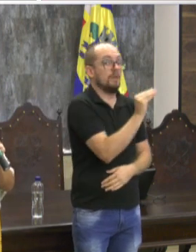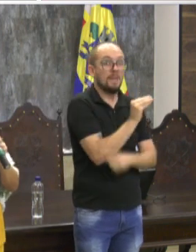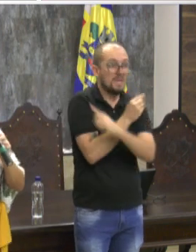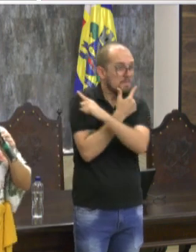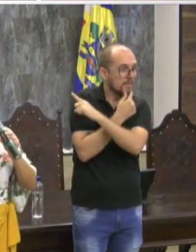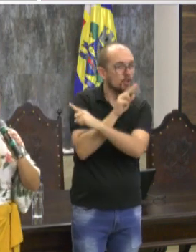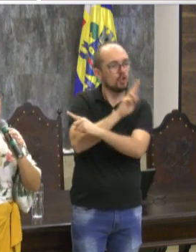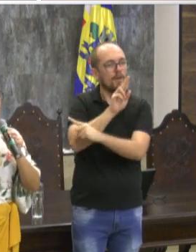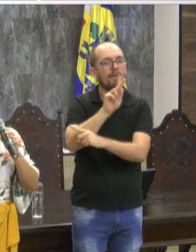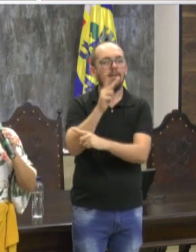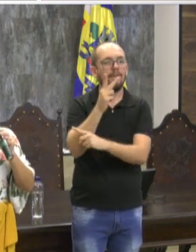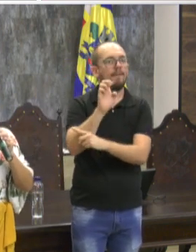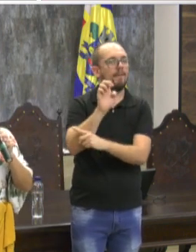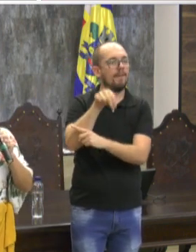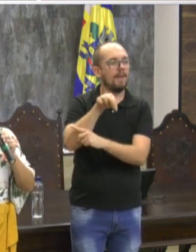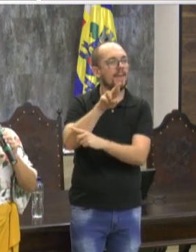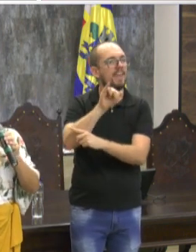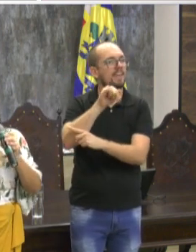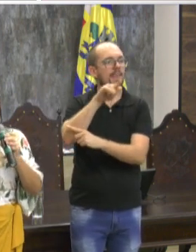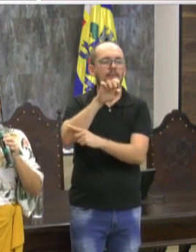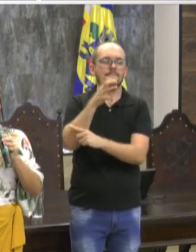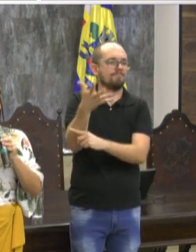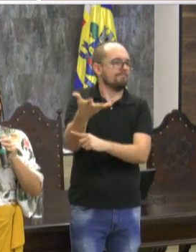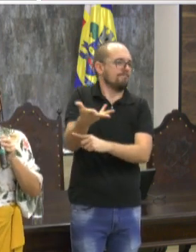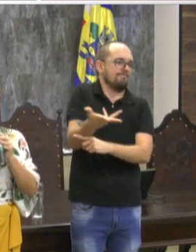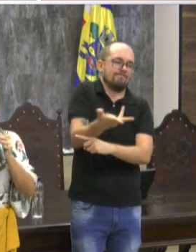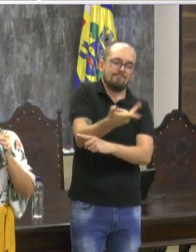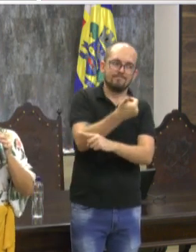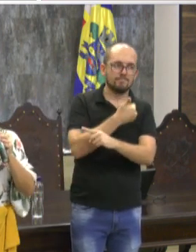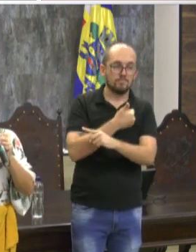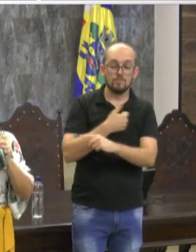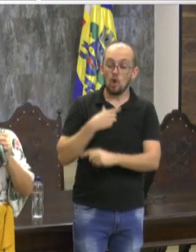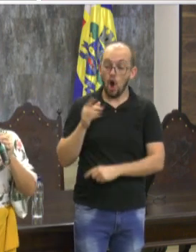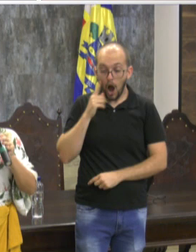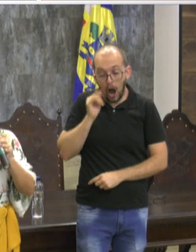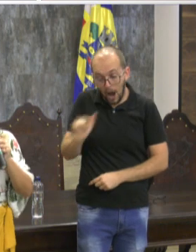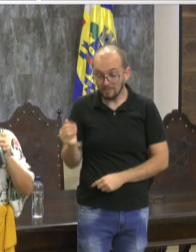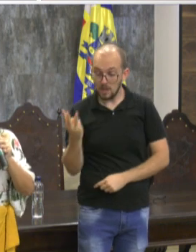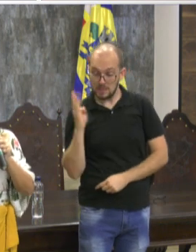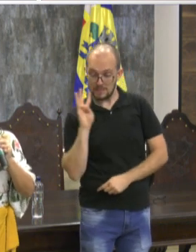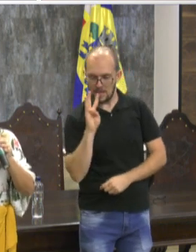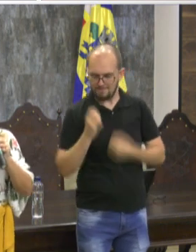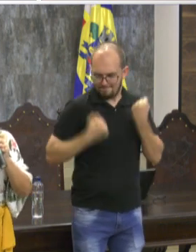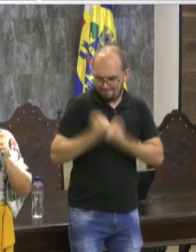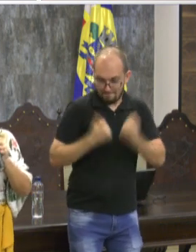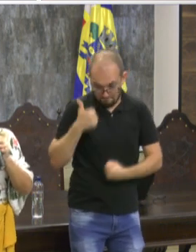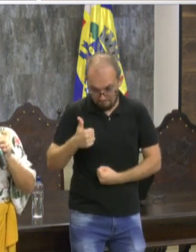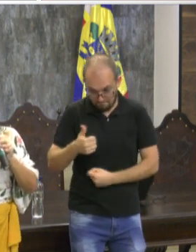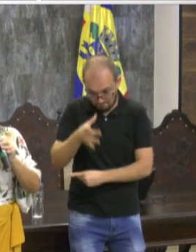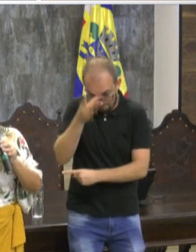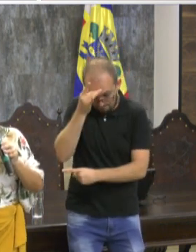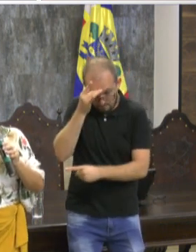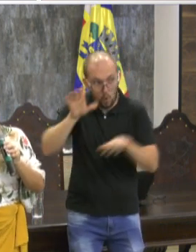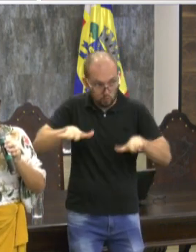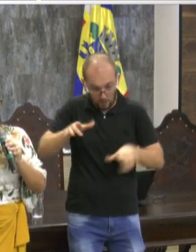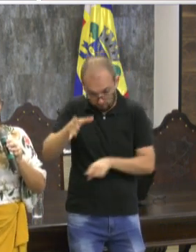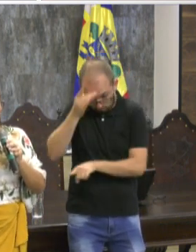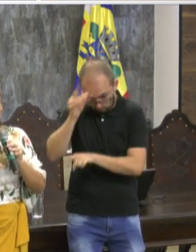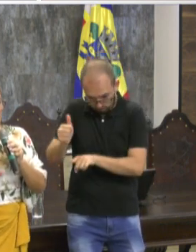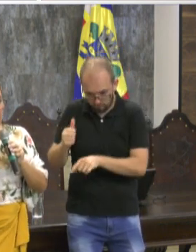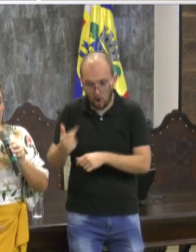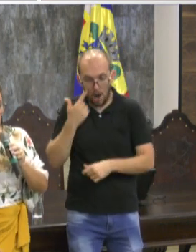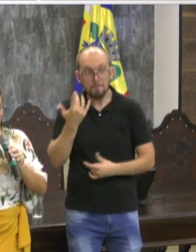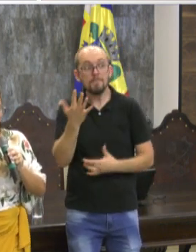iluminada. E aí a gente fazia para ele, ó, nós três vamos correr, tá? Nós vamos correr, nós vamos brincar, vamos correr. E aí a gente colocava a